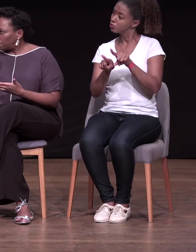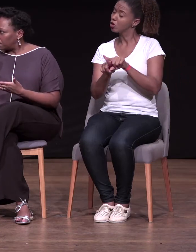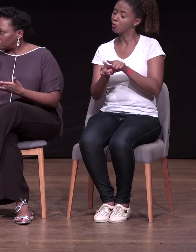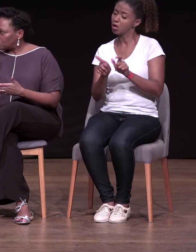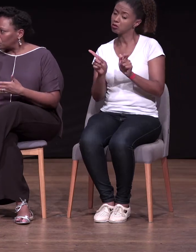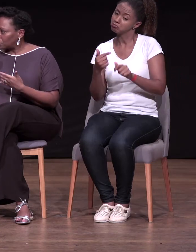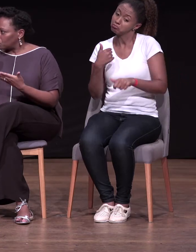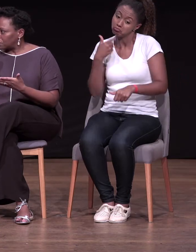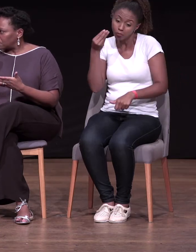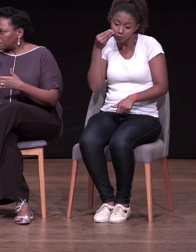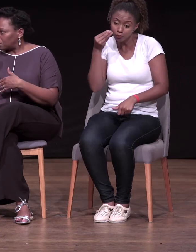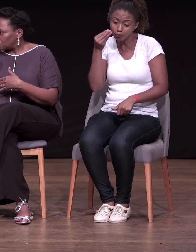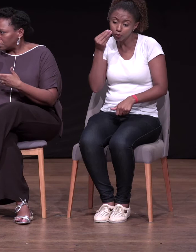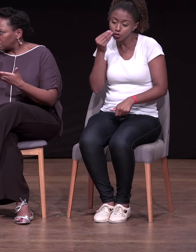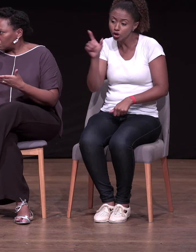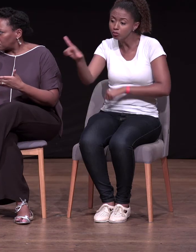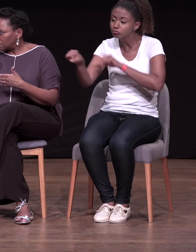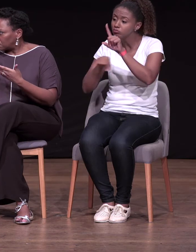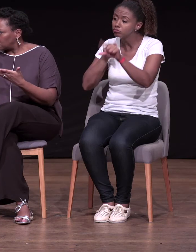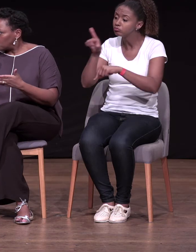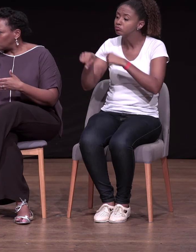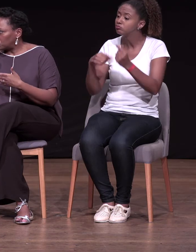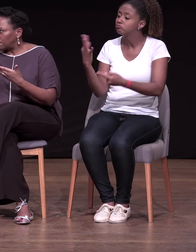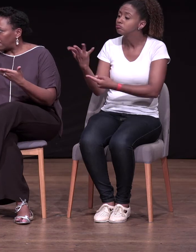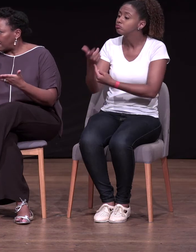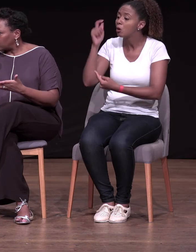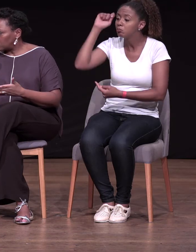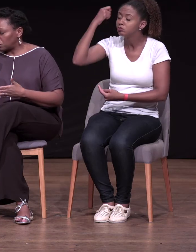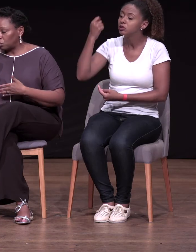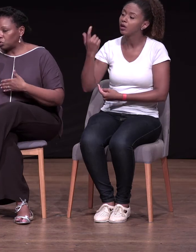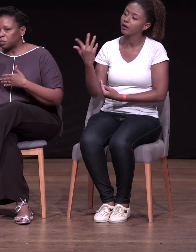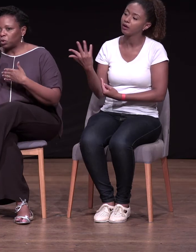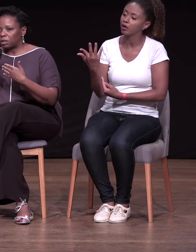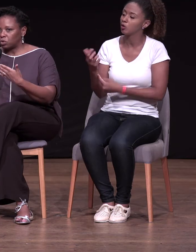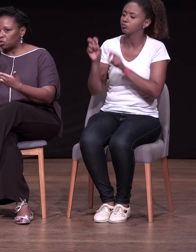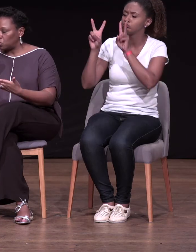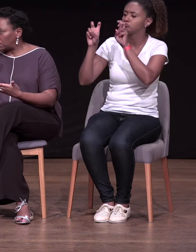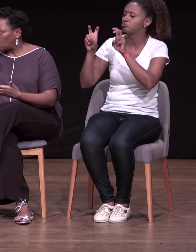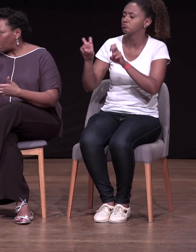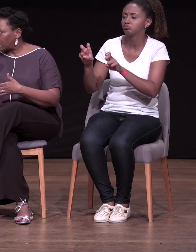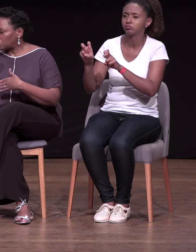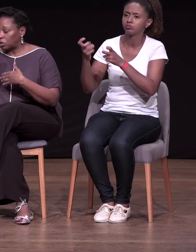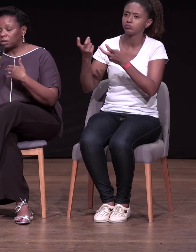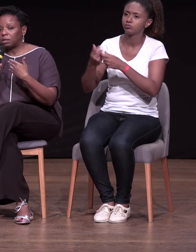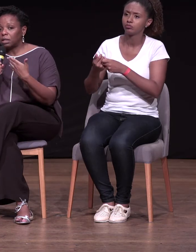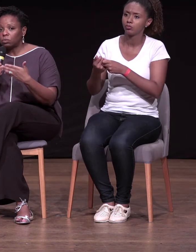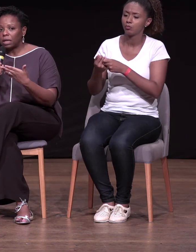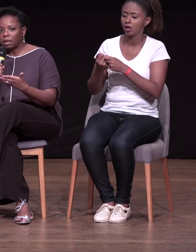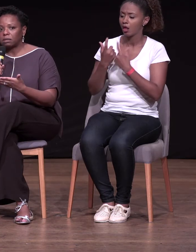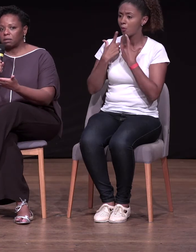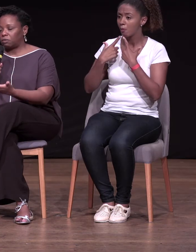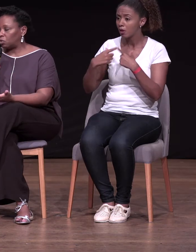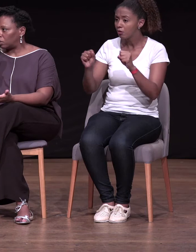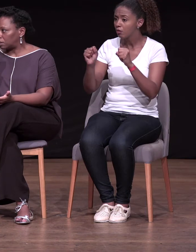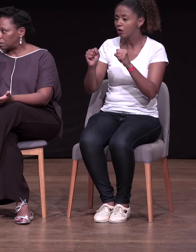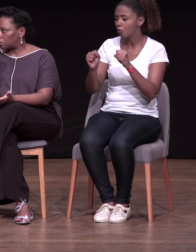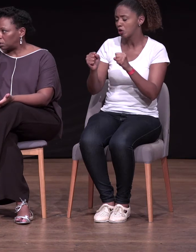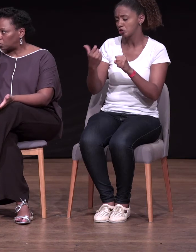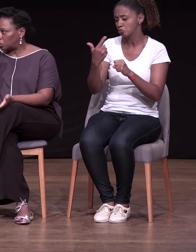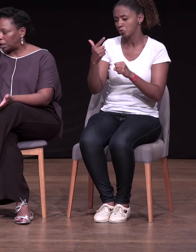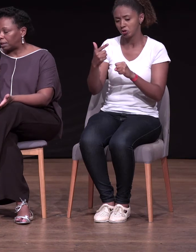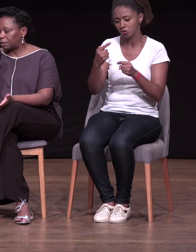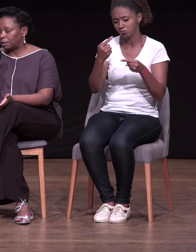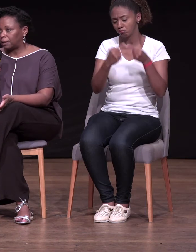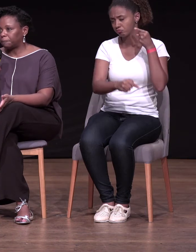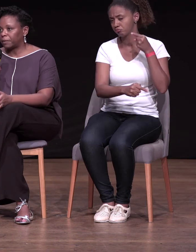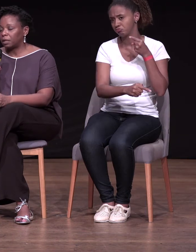eleito obras de artistas negros que estão tratando de temáticas ou de explorações de linguagem que não têm essa vinculação